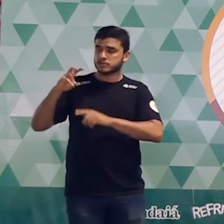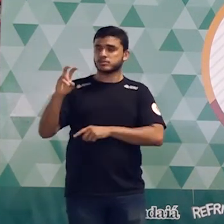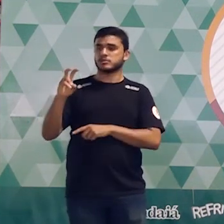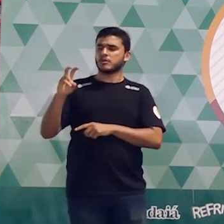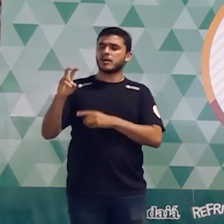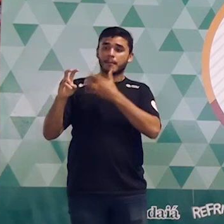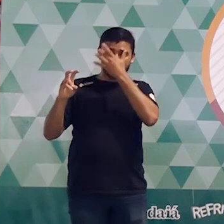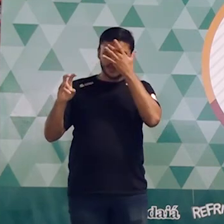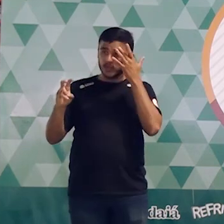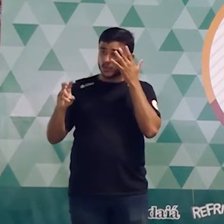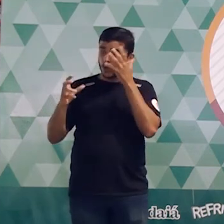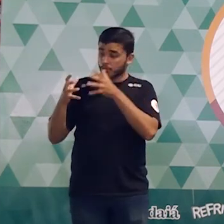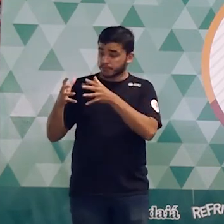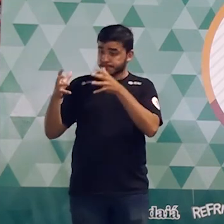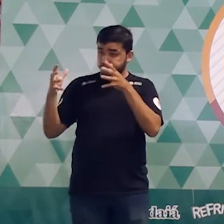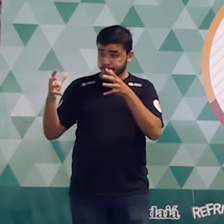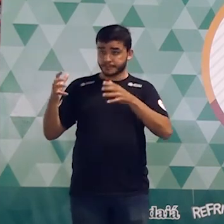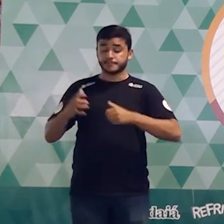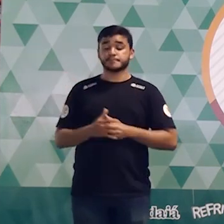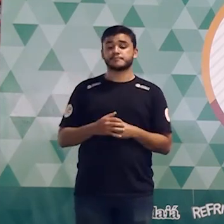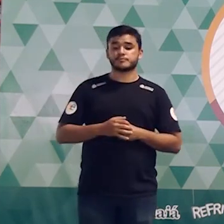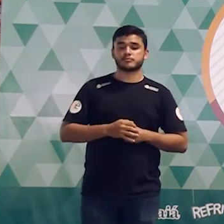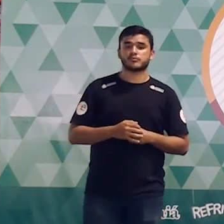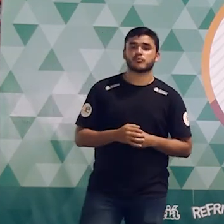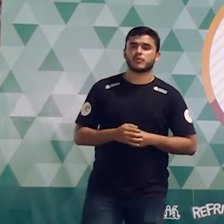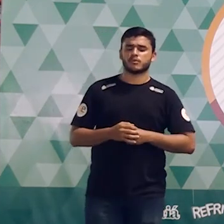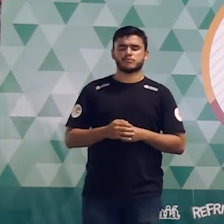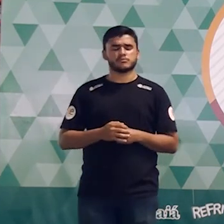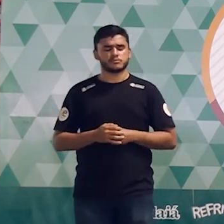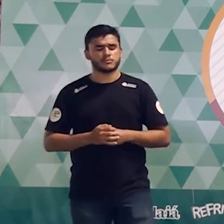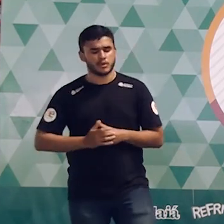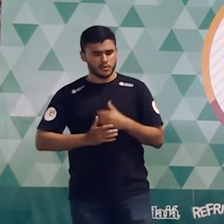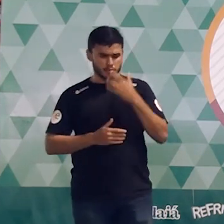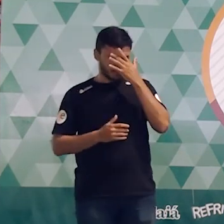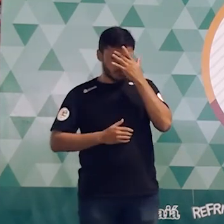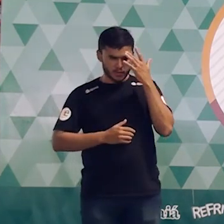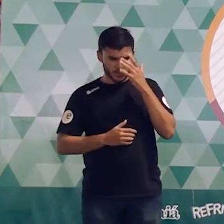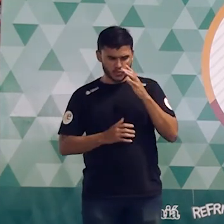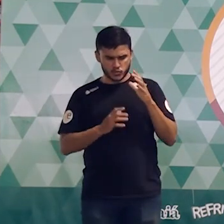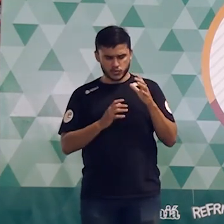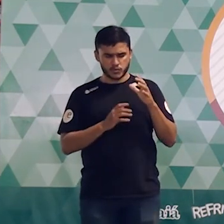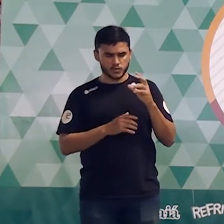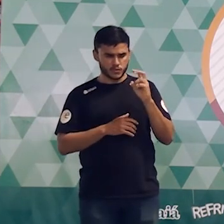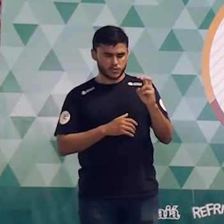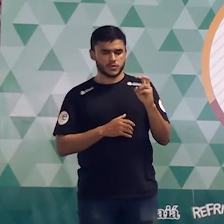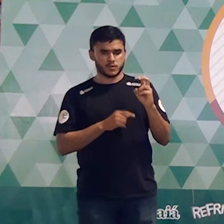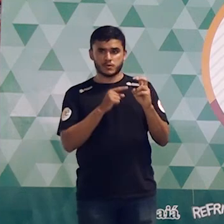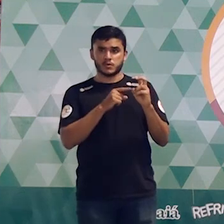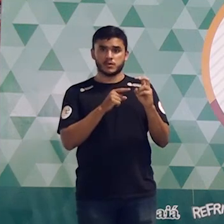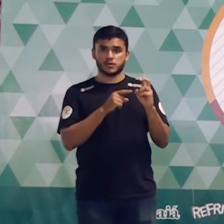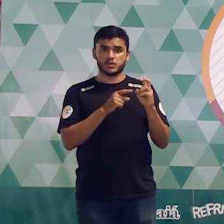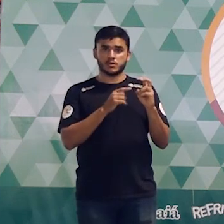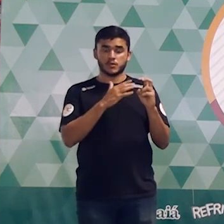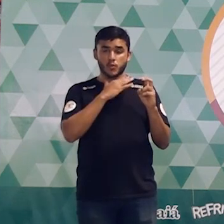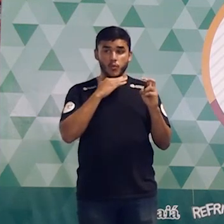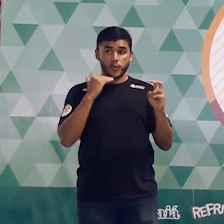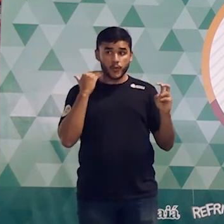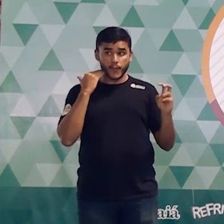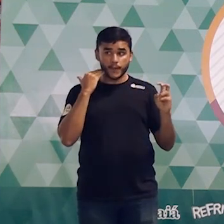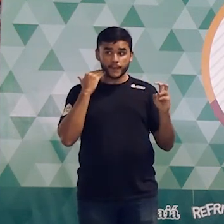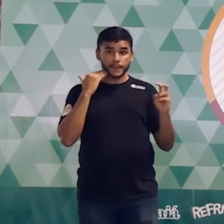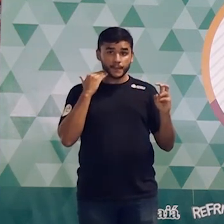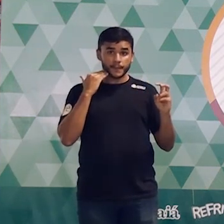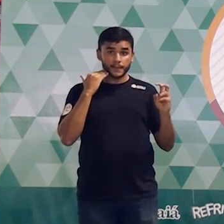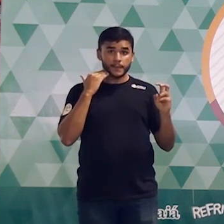foi isso? Vamos raciocinar aqui. Tinha 5 pessoas dentro desse grupo. Essas pessoas sumiram,